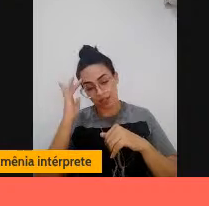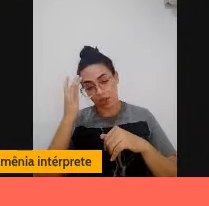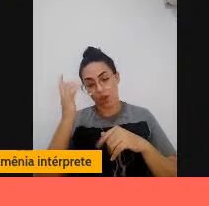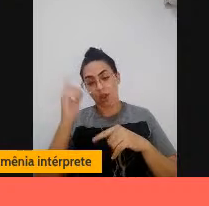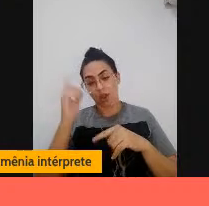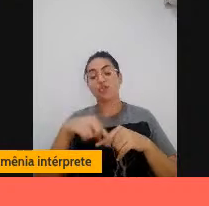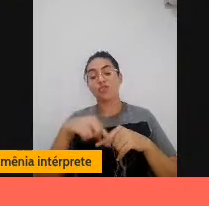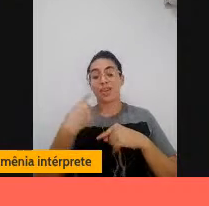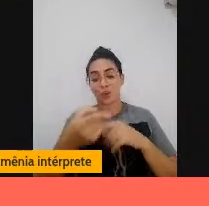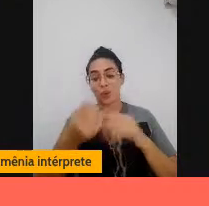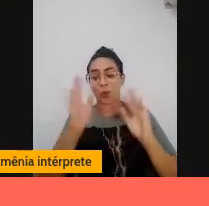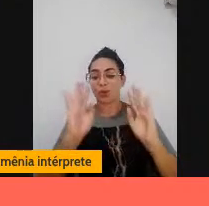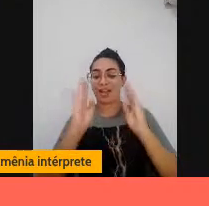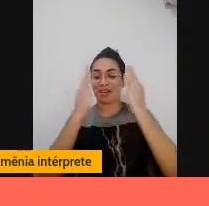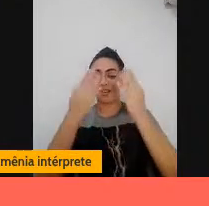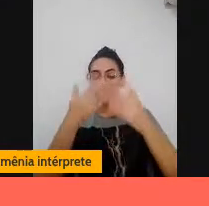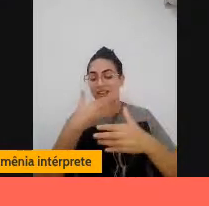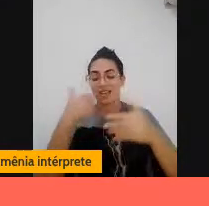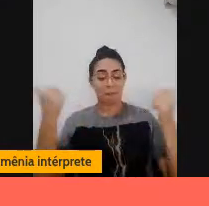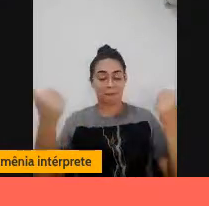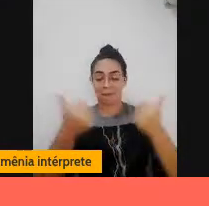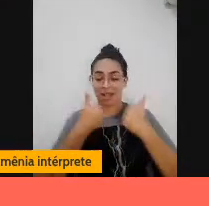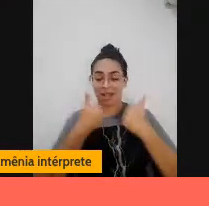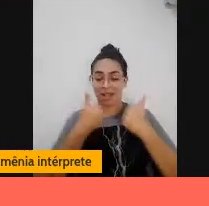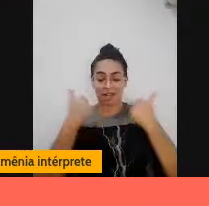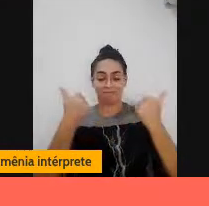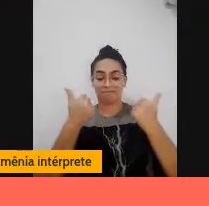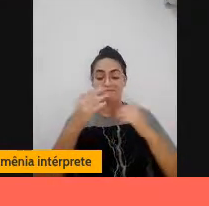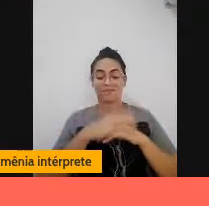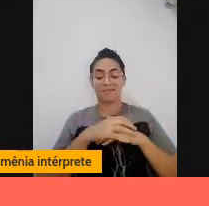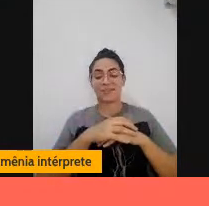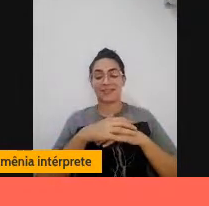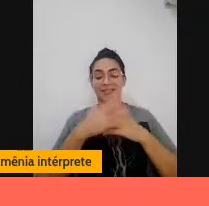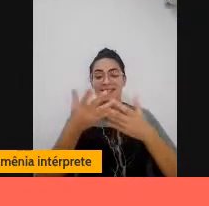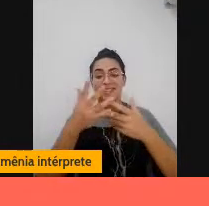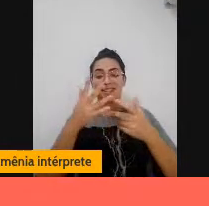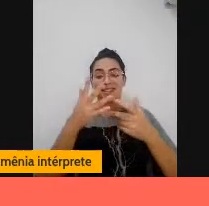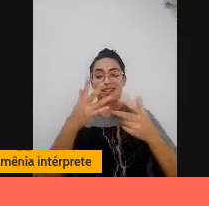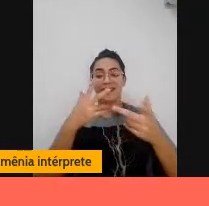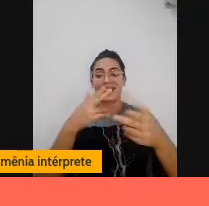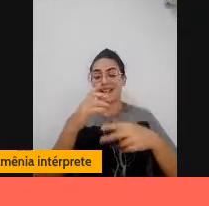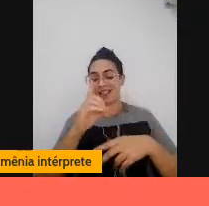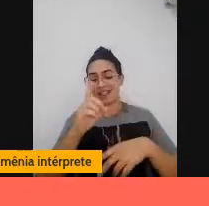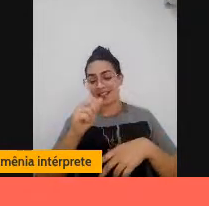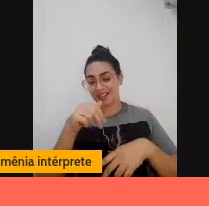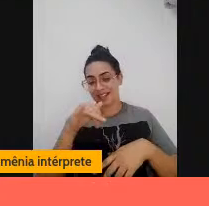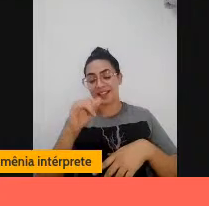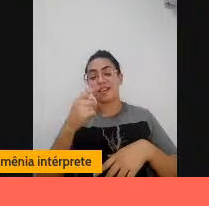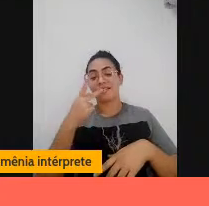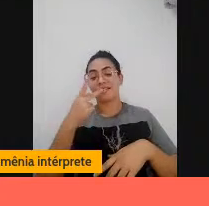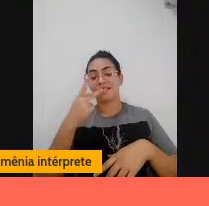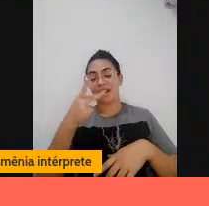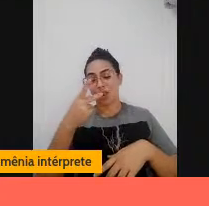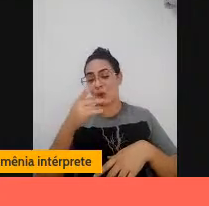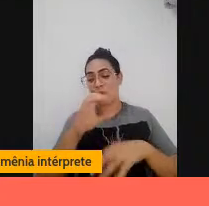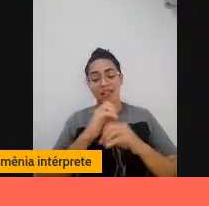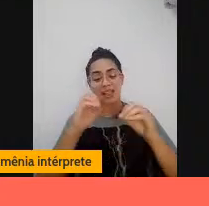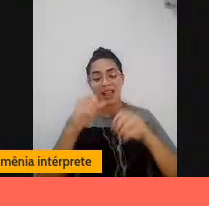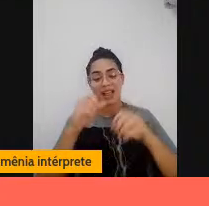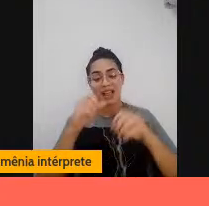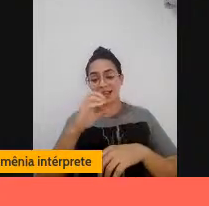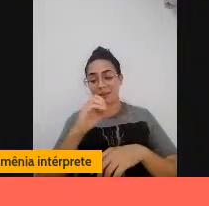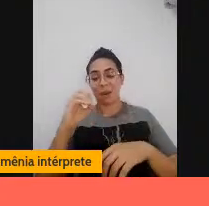ser magnífica, é como o Dani disse, nada é 100%, mas o aprimoramento é para chegar aos